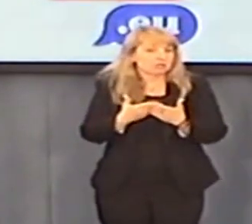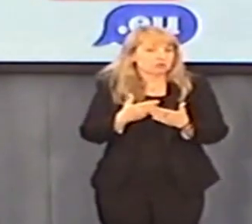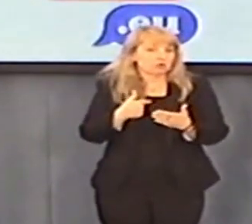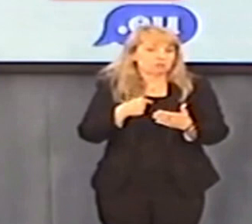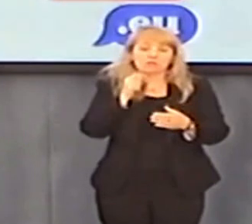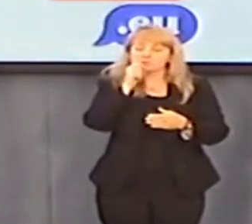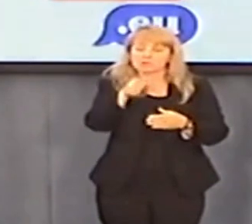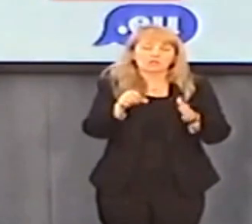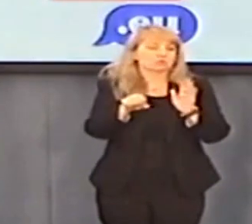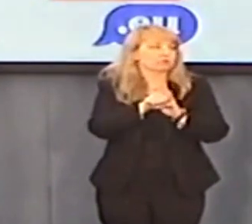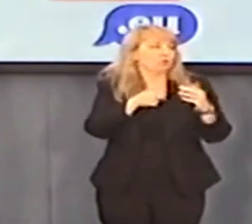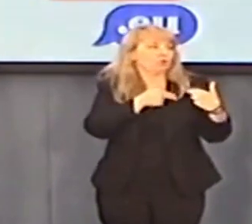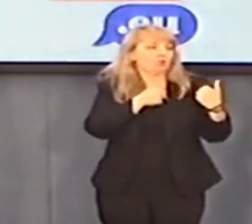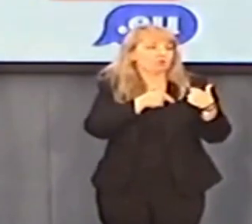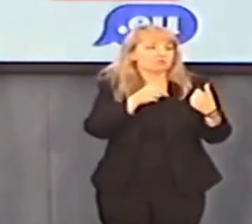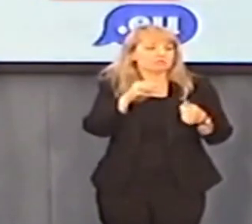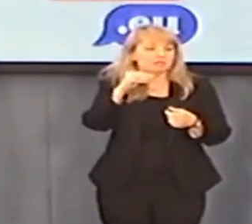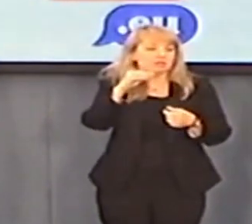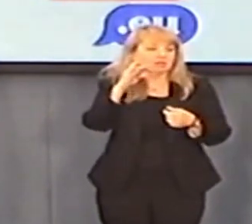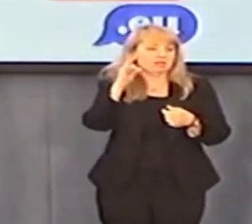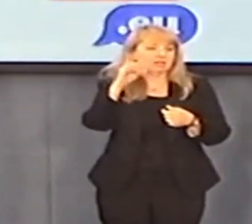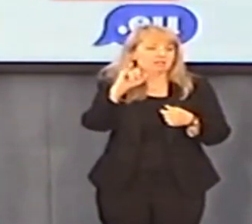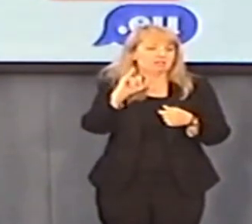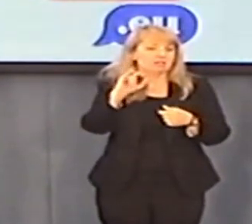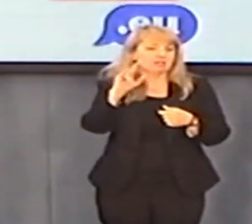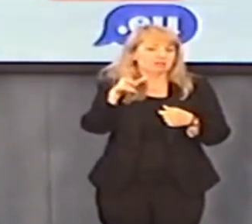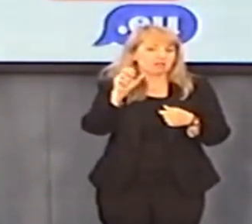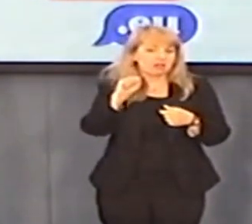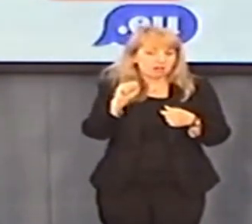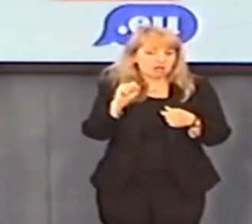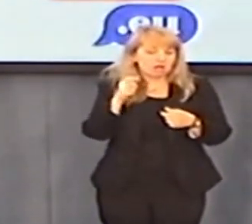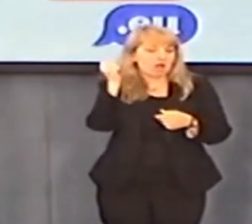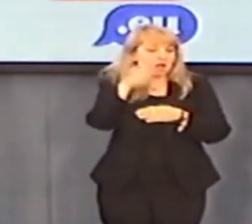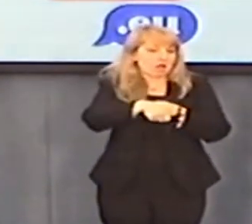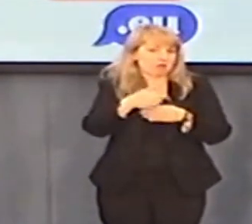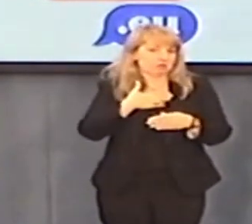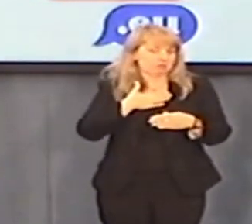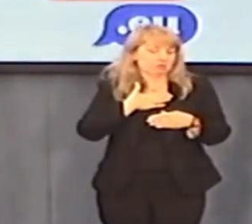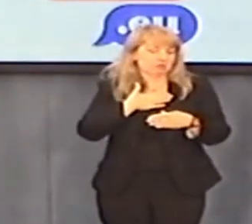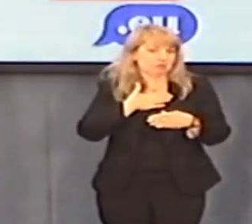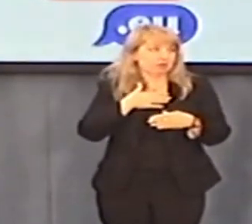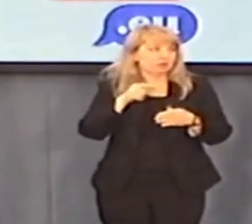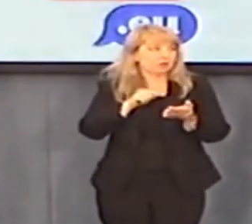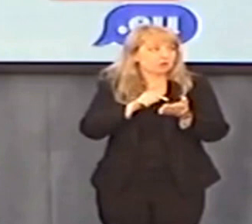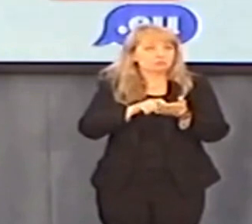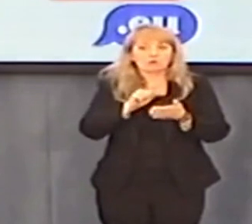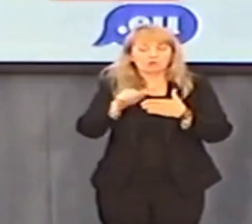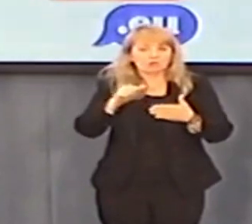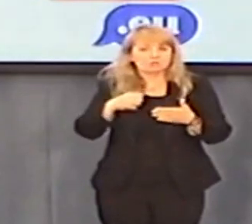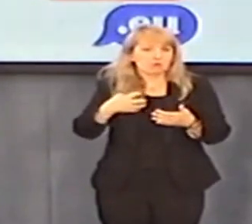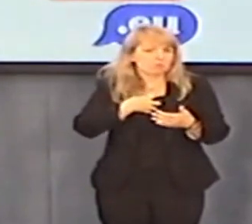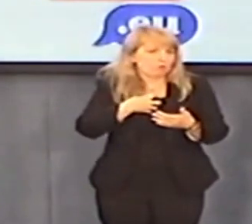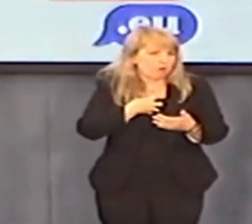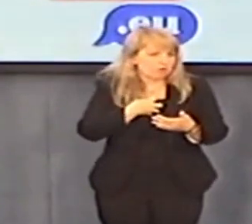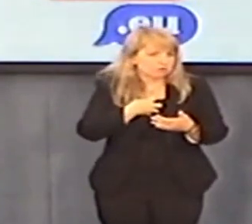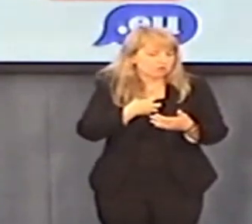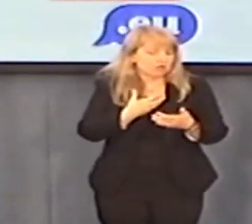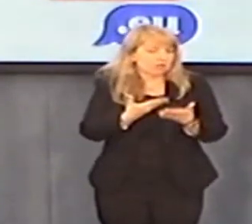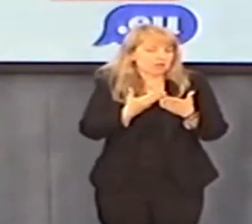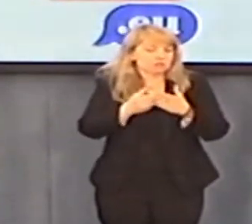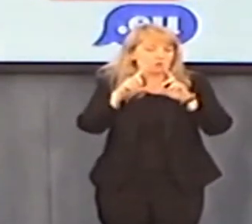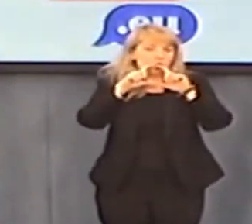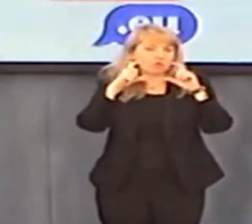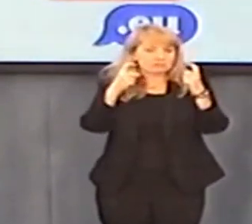podany do Komisji Etyki o ukaranie. Więc to jest strasznie bolesne, że polski Sejm w ten sposób